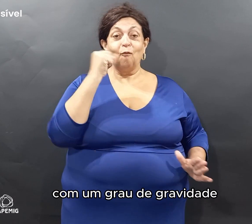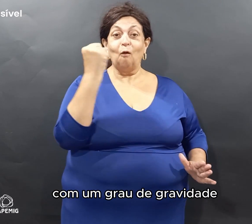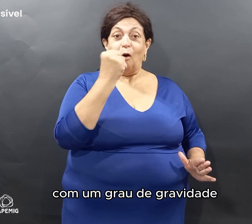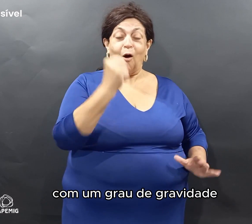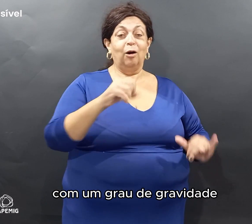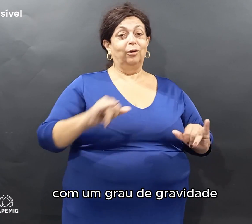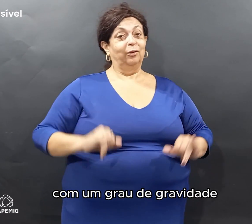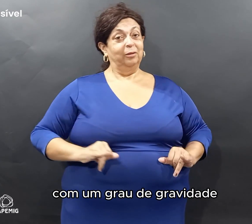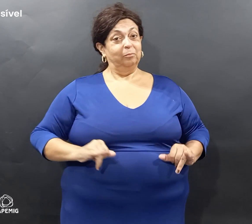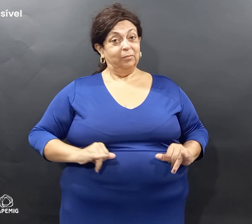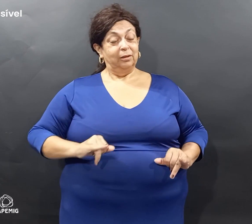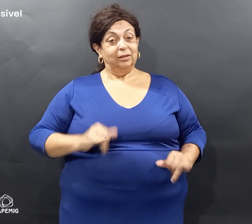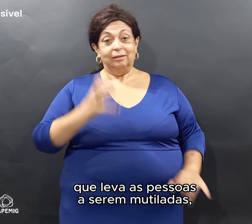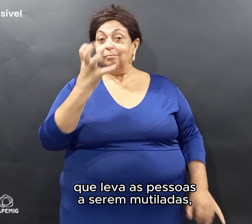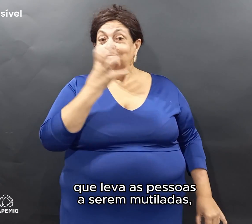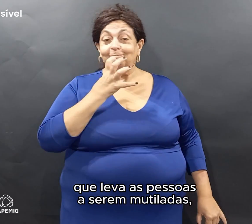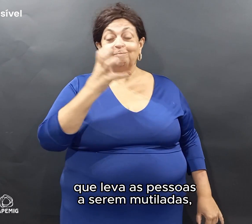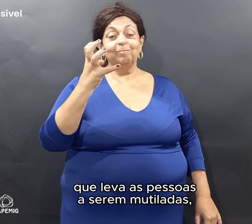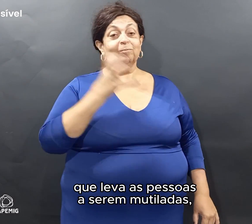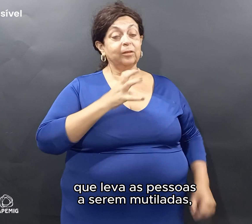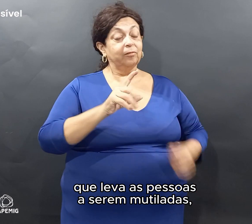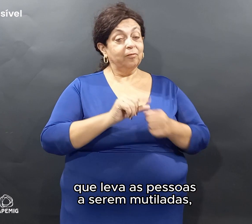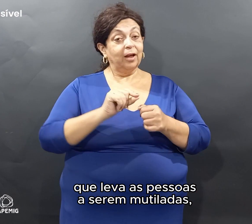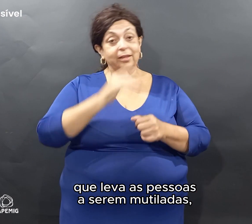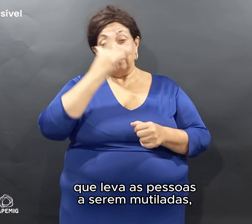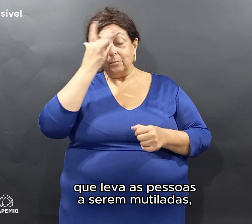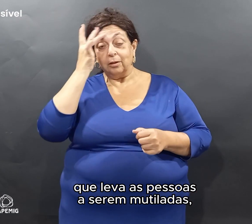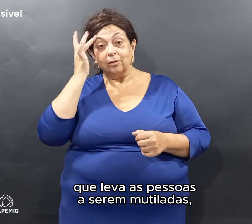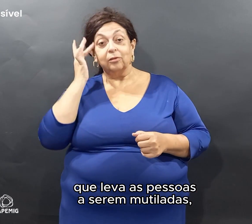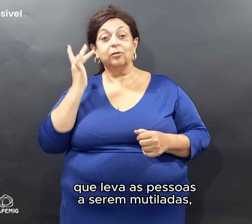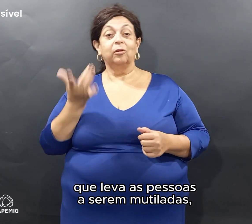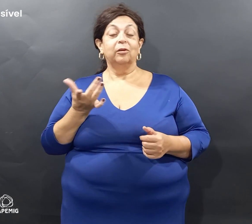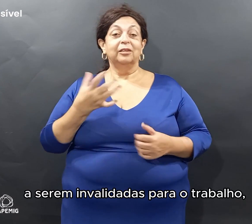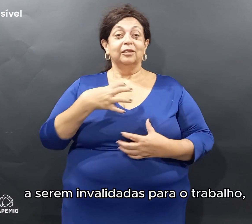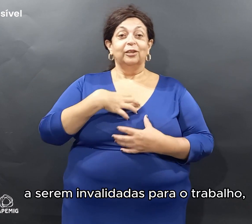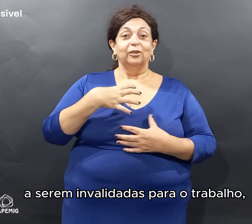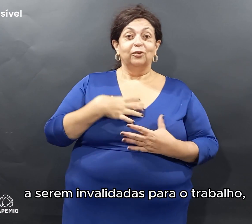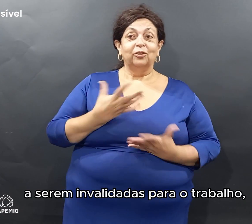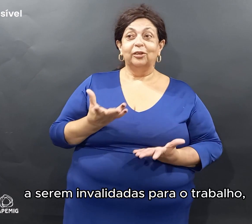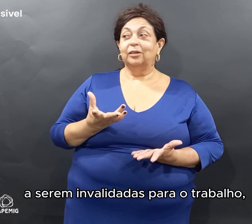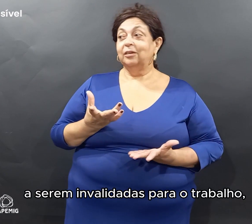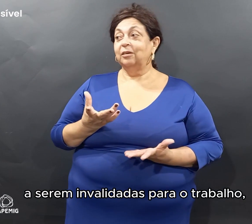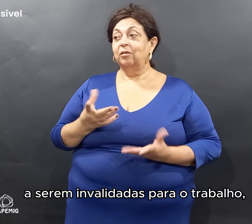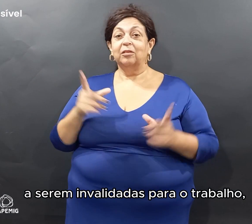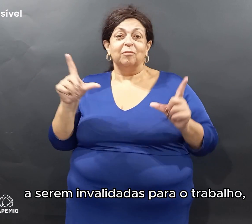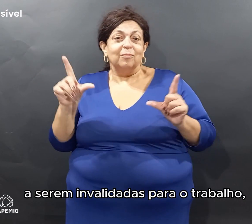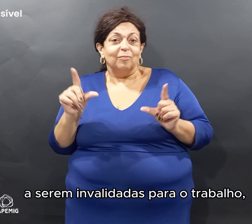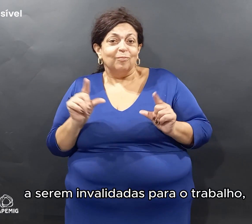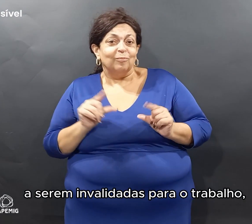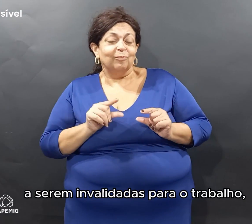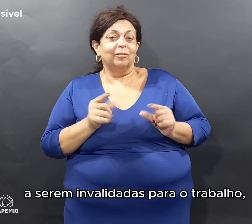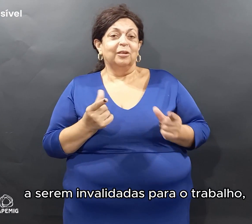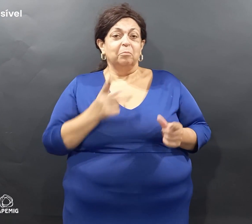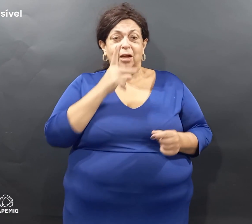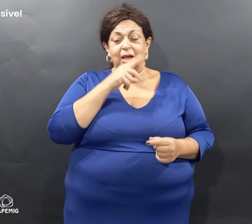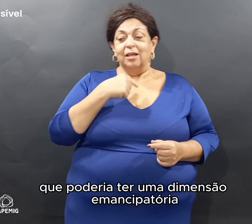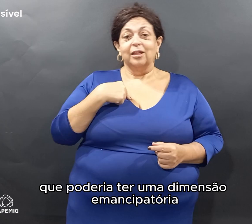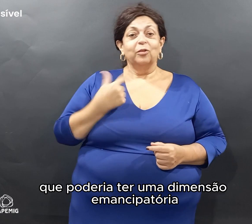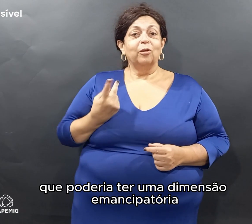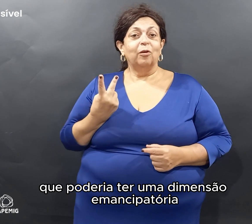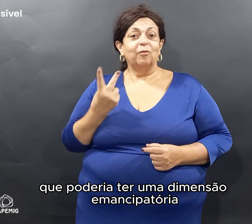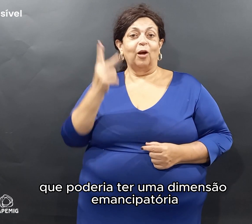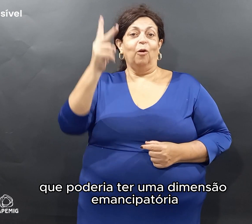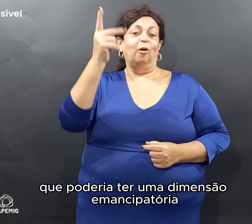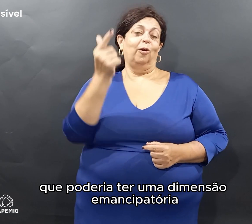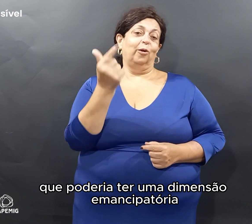de gravidade que leva as pessoas a serem mutiladas, a serem validadas para o trabalho, que